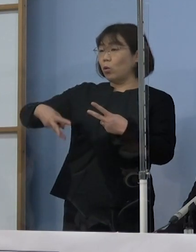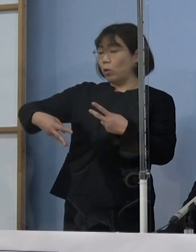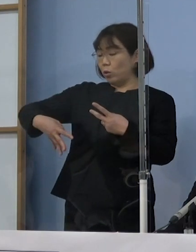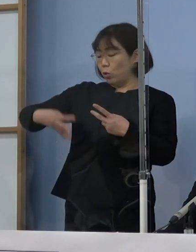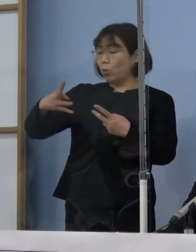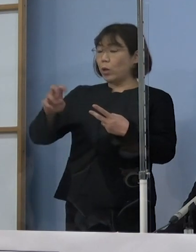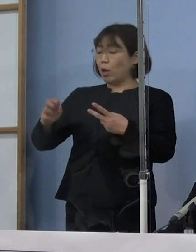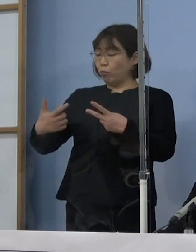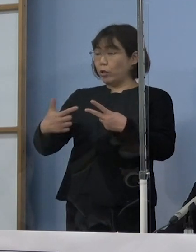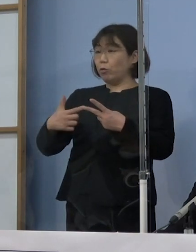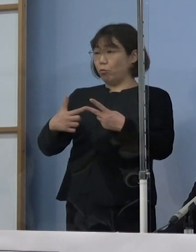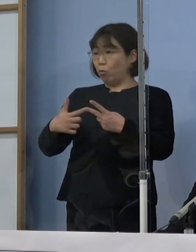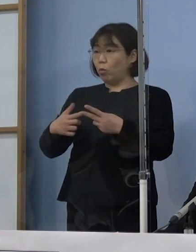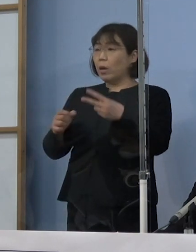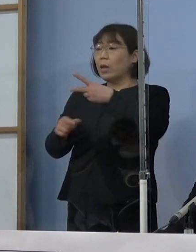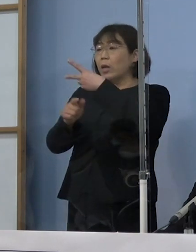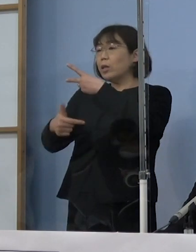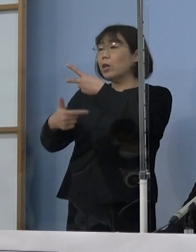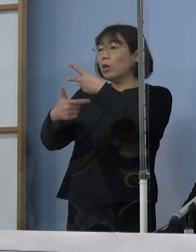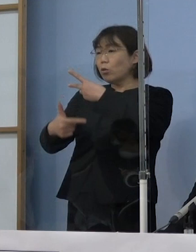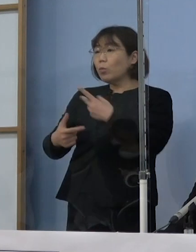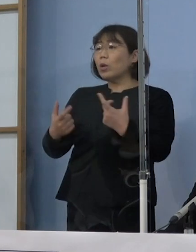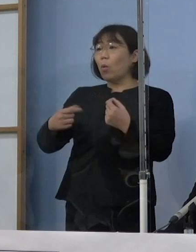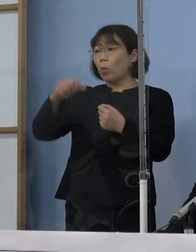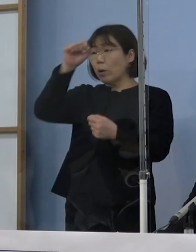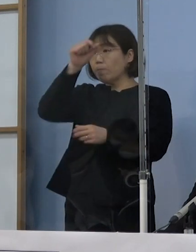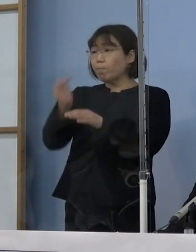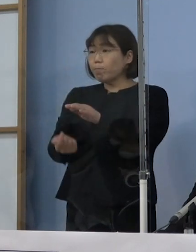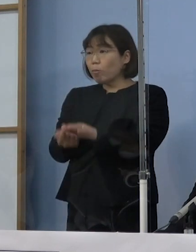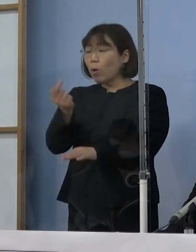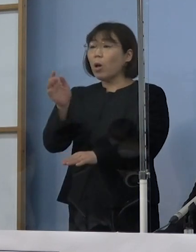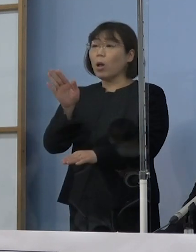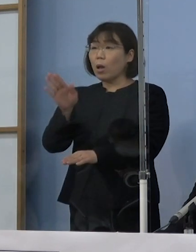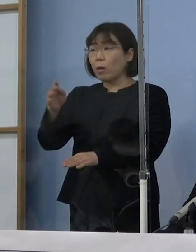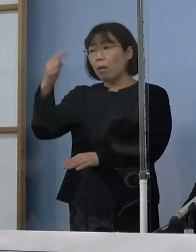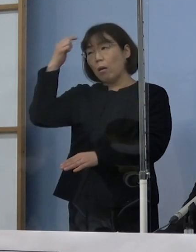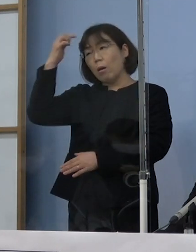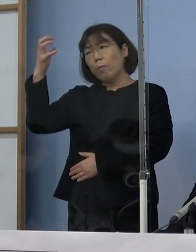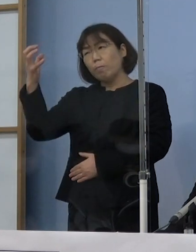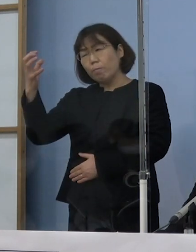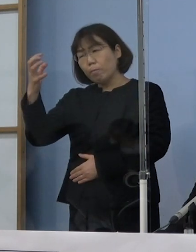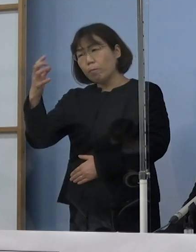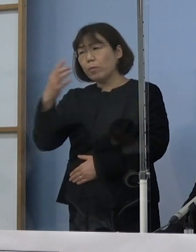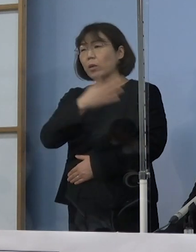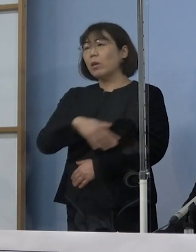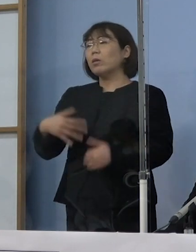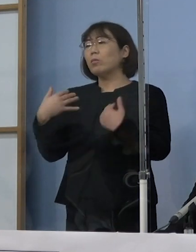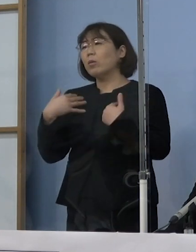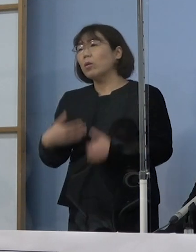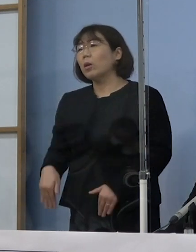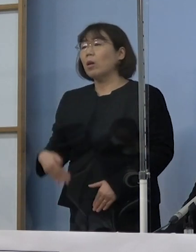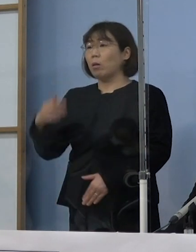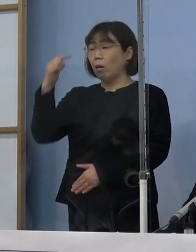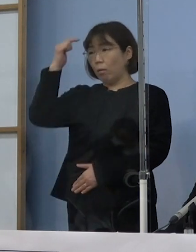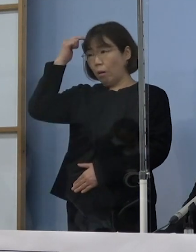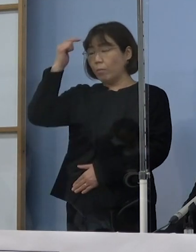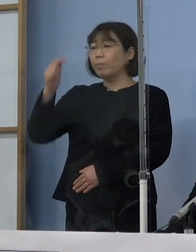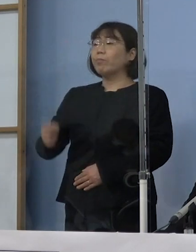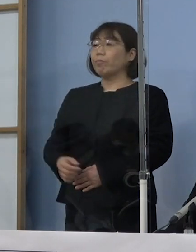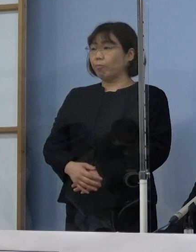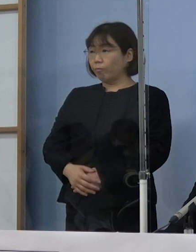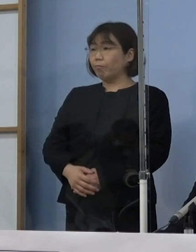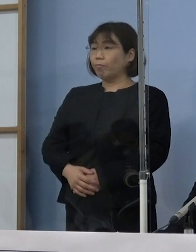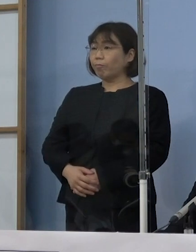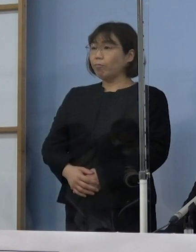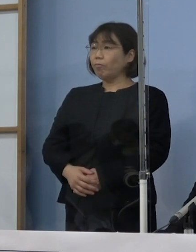ですが、2月6日同じく発症でございまして、頭痛と全身倦怠感があ